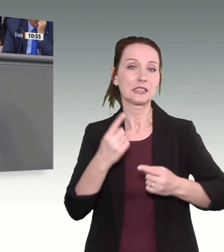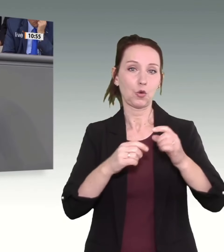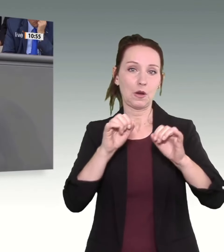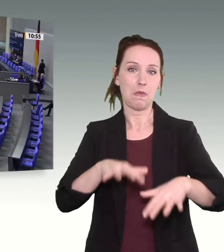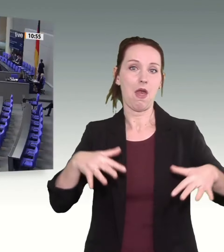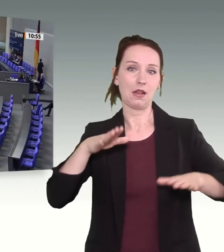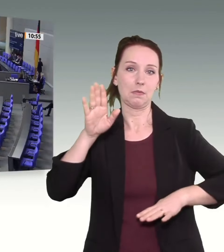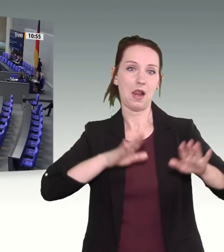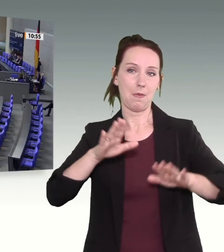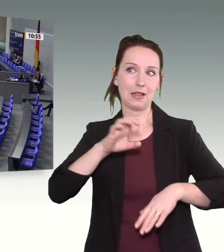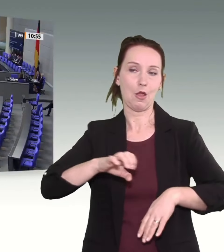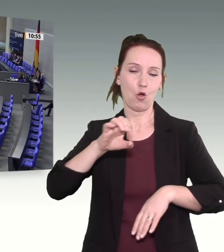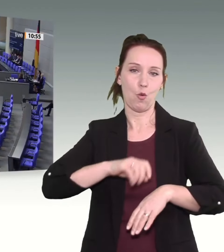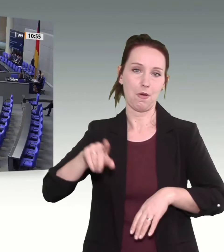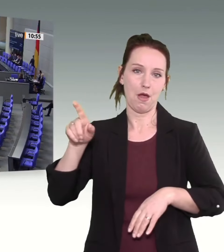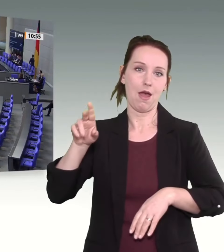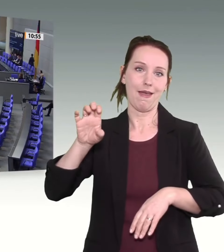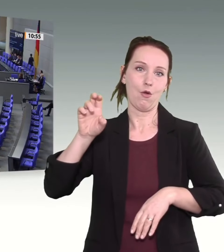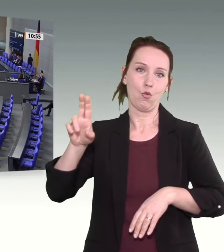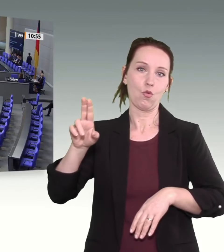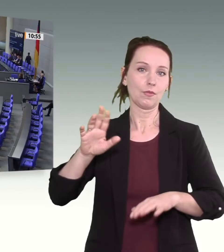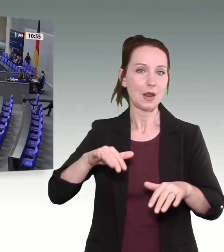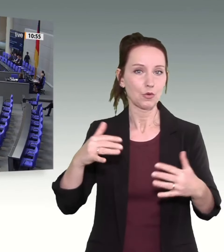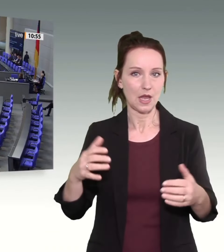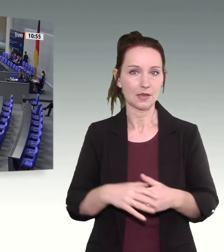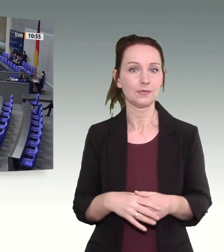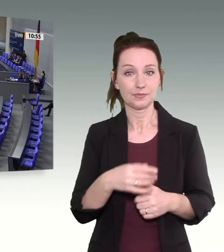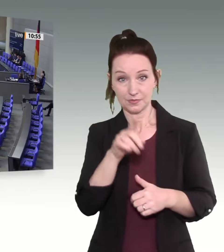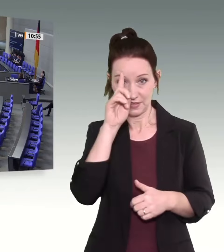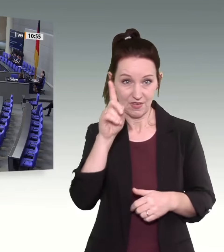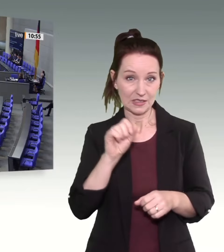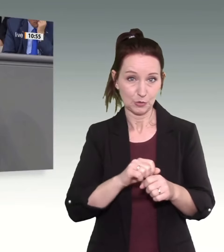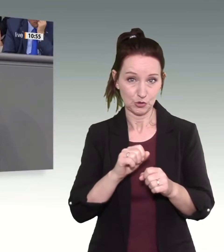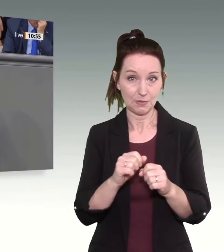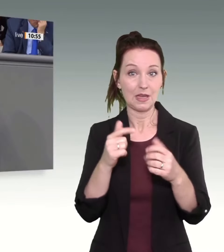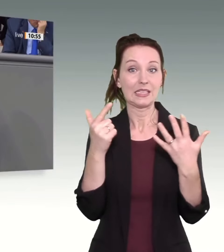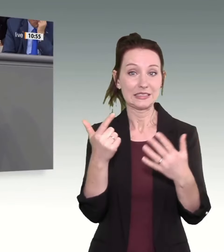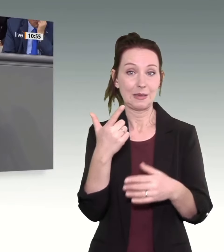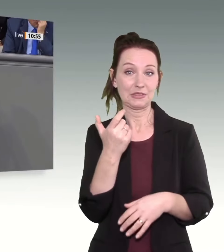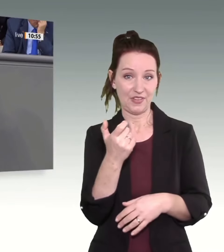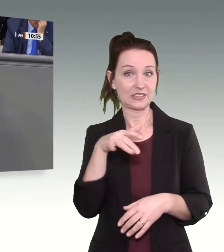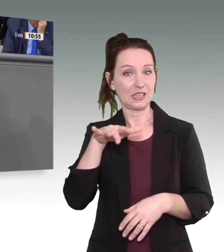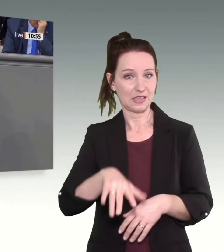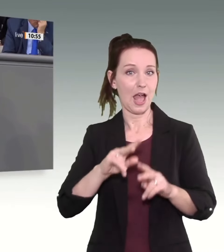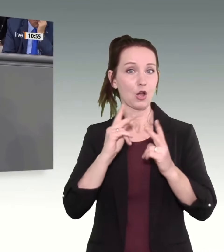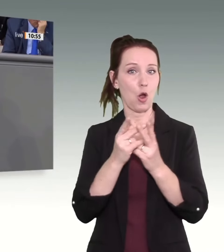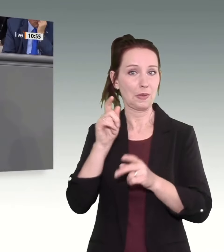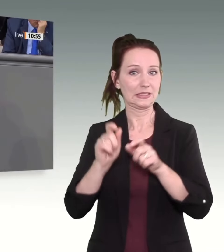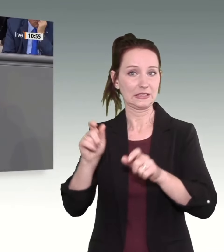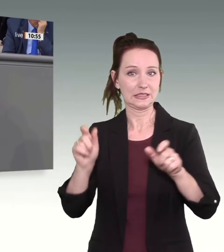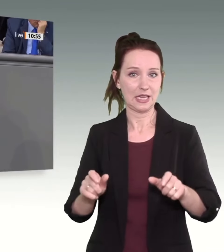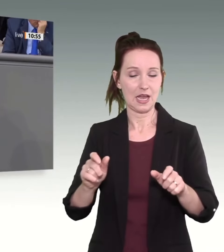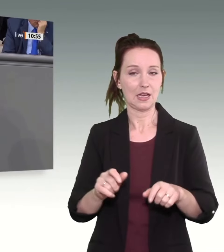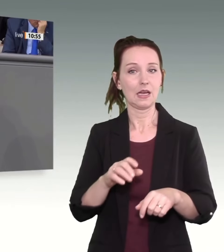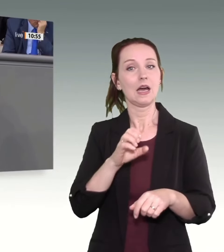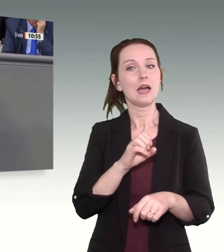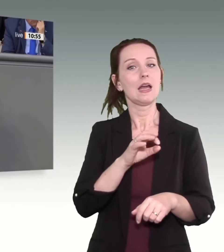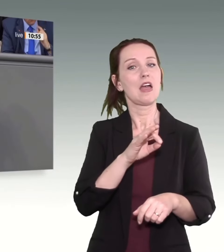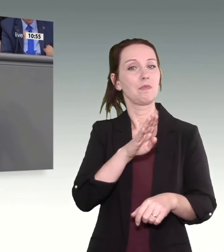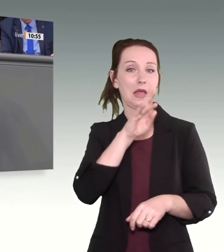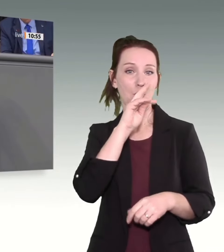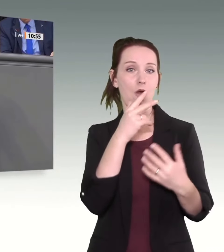Und Sie sind sicherlich bewusst, dass es 27 Kommissare gibt und nur acht von der EFB und dies durch die Mehrheit entsprechend beschlossen